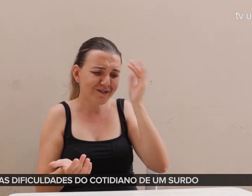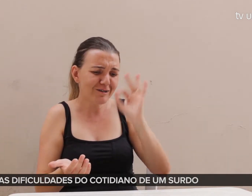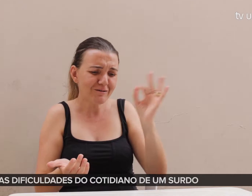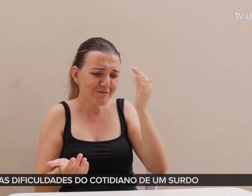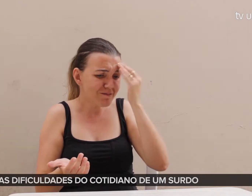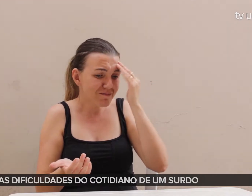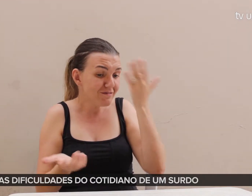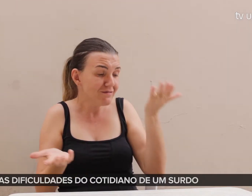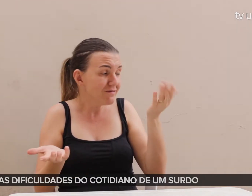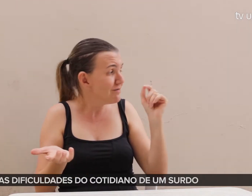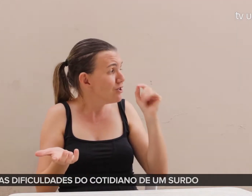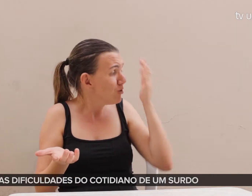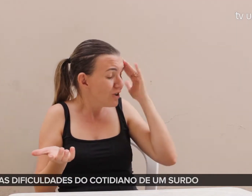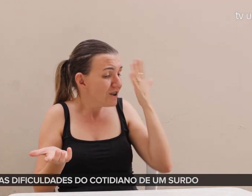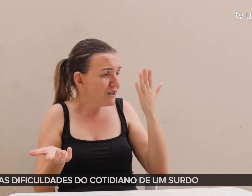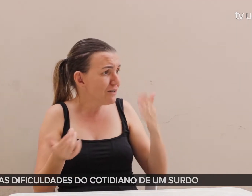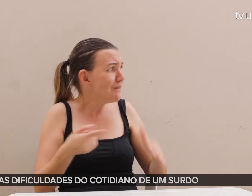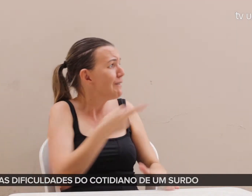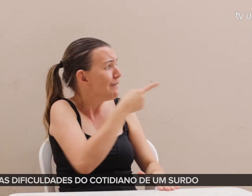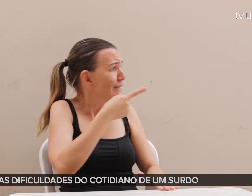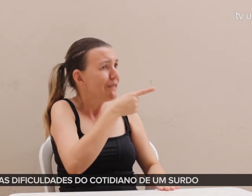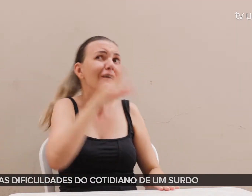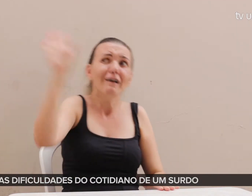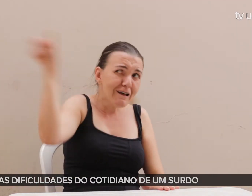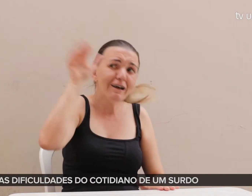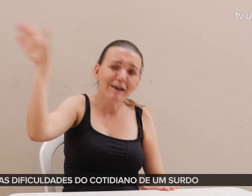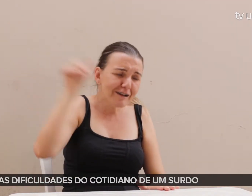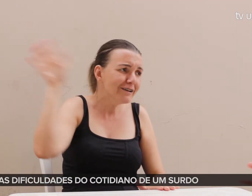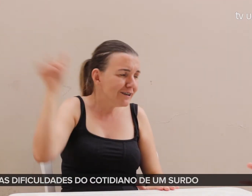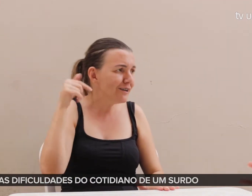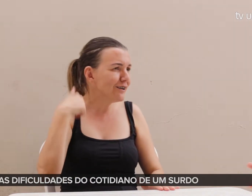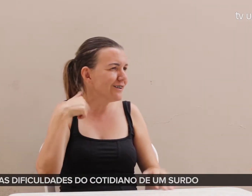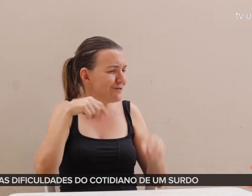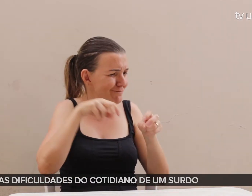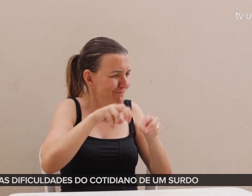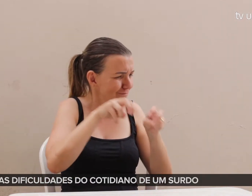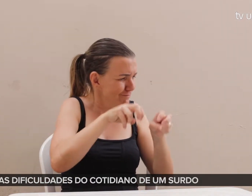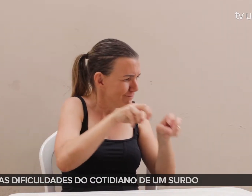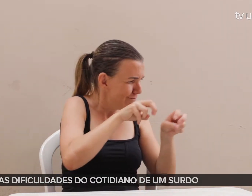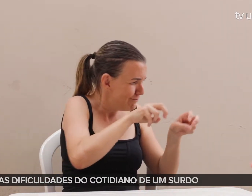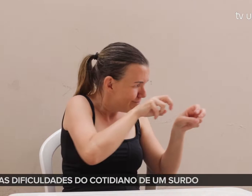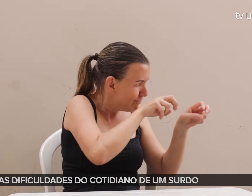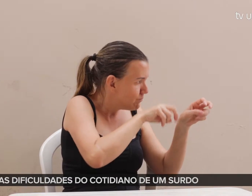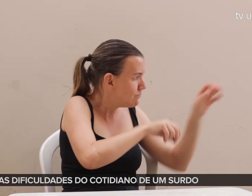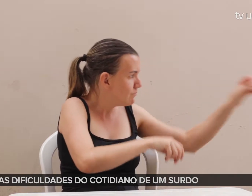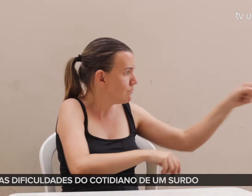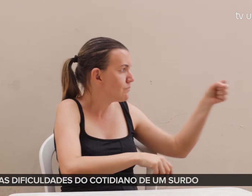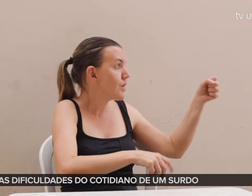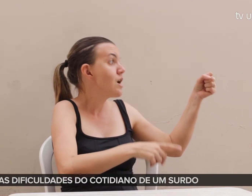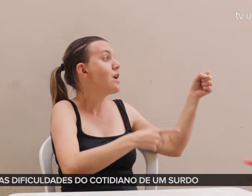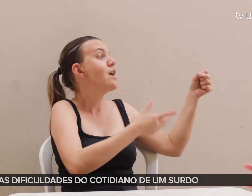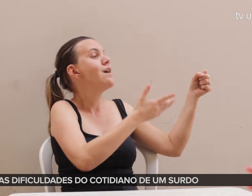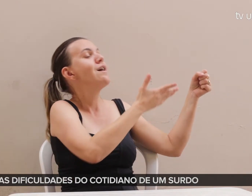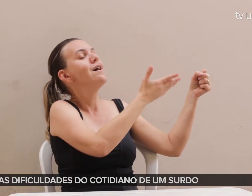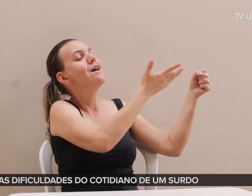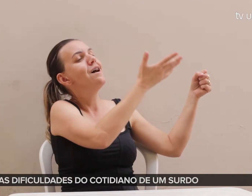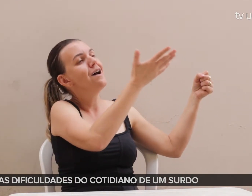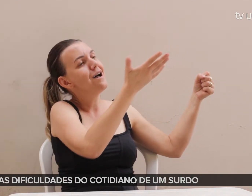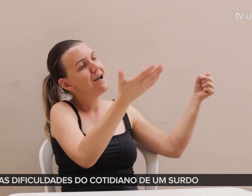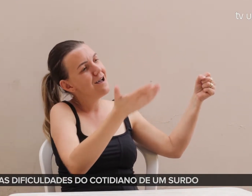com o focinho pra rua e latindo. Mas eu não tô entendendo. E ele tipo me chamou até lá fora. Quando eu abri